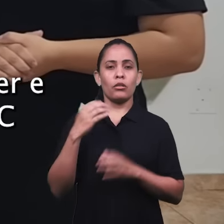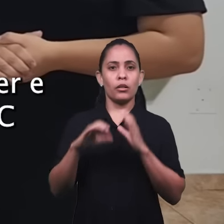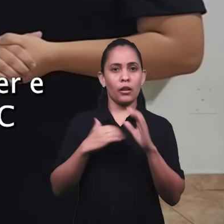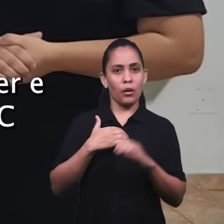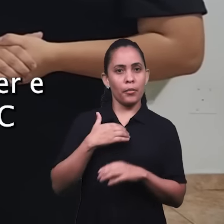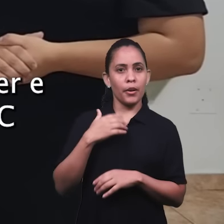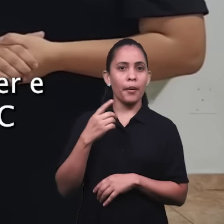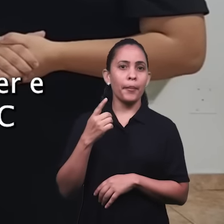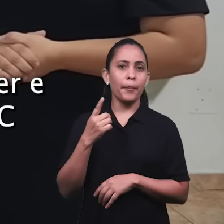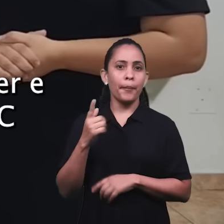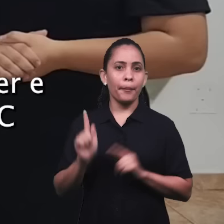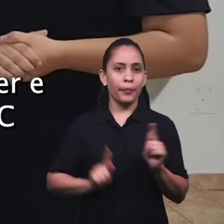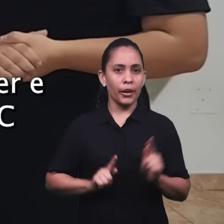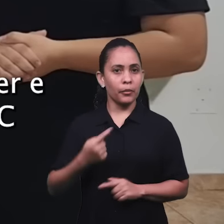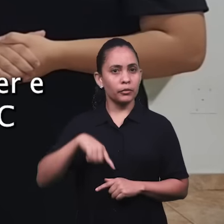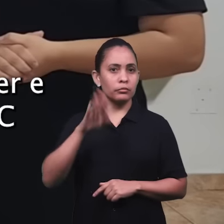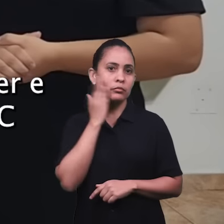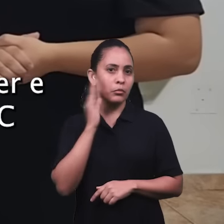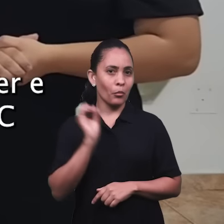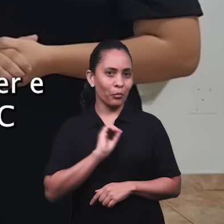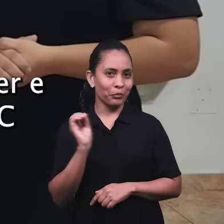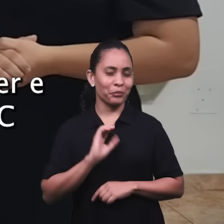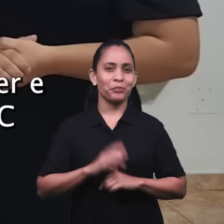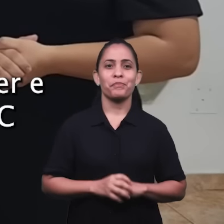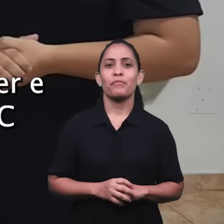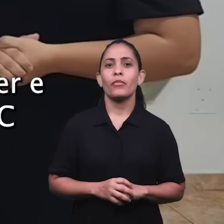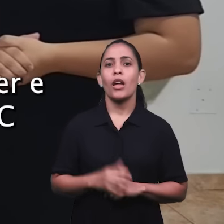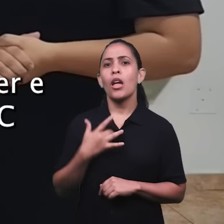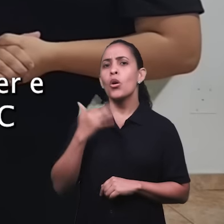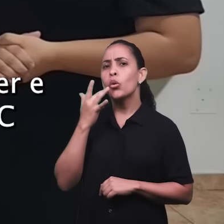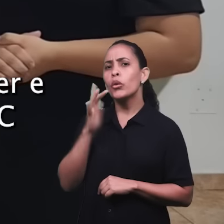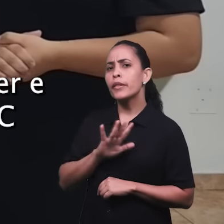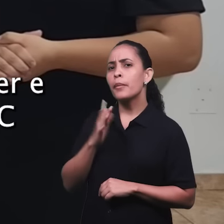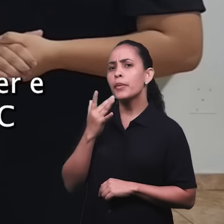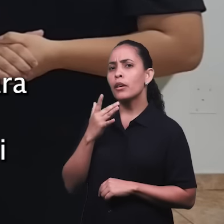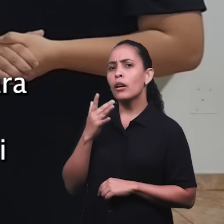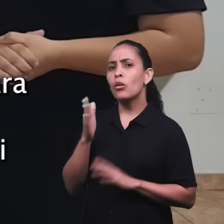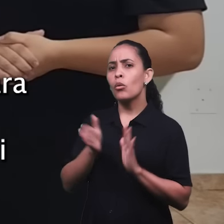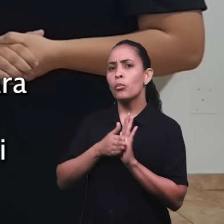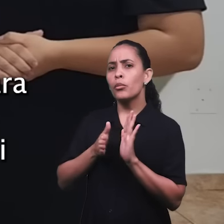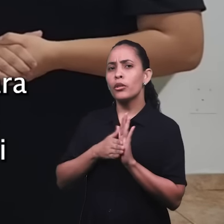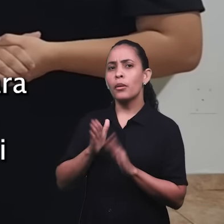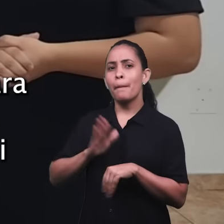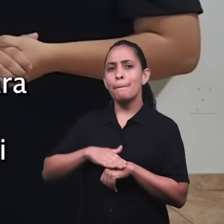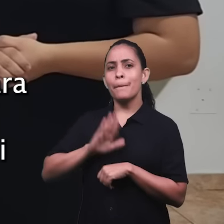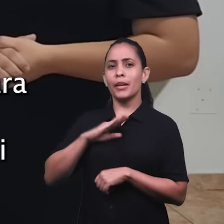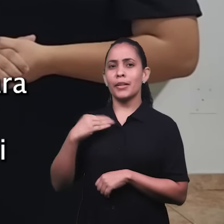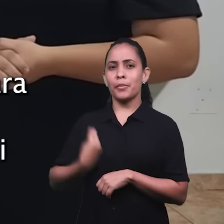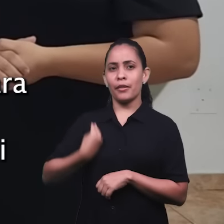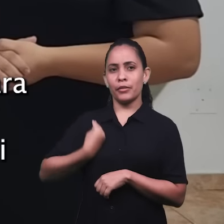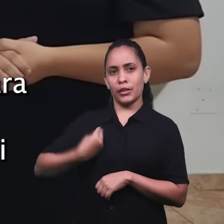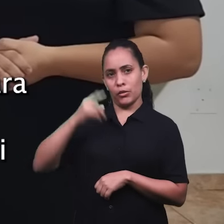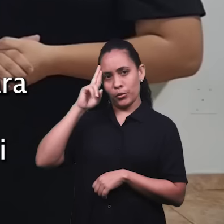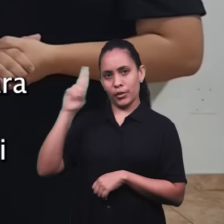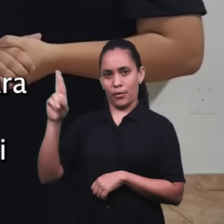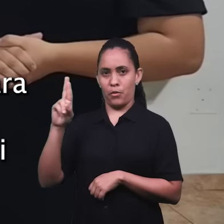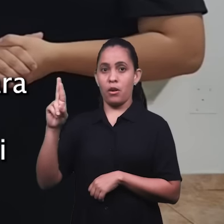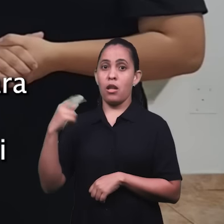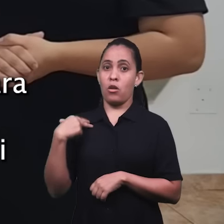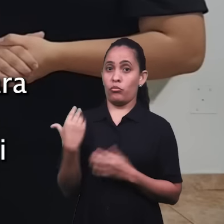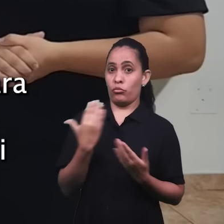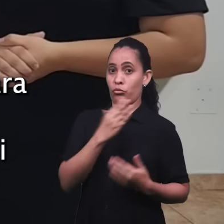en señas, A, B, C, para poder comunicarme con mi prima para que nadie nos entienda. No sabía que ese iba a ser un proyecto mayor para